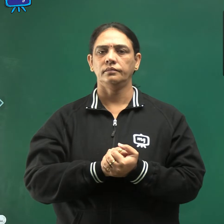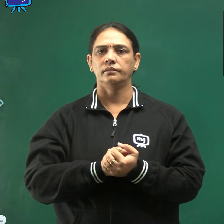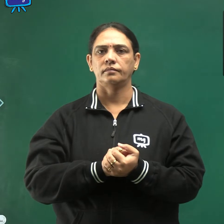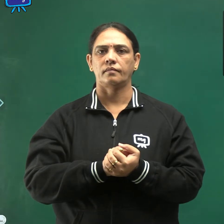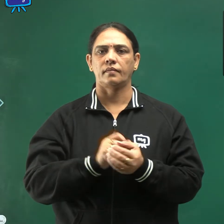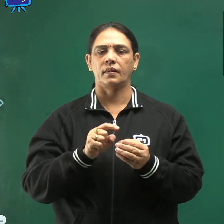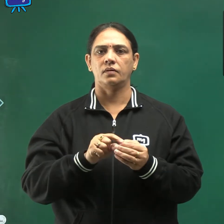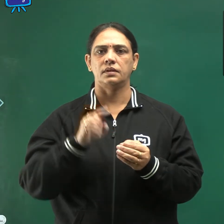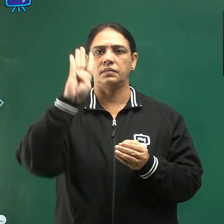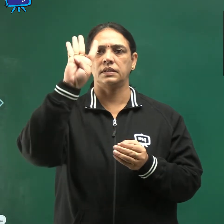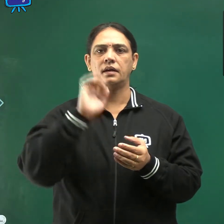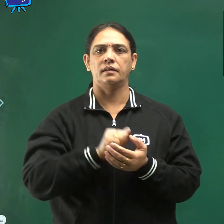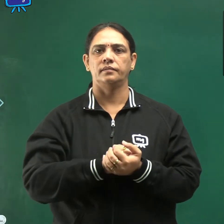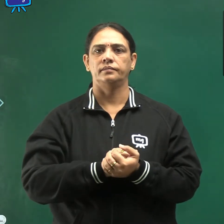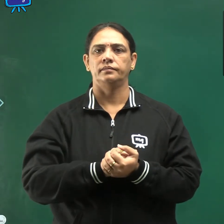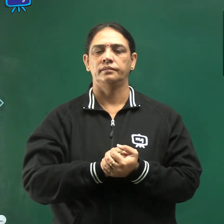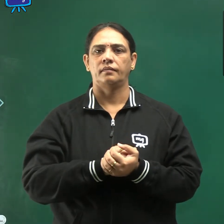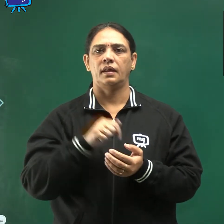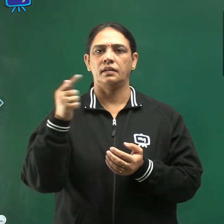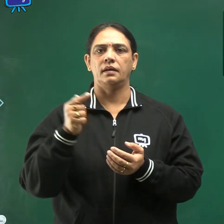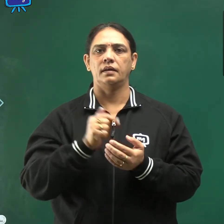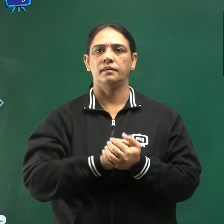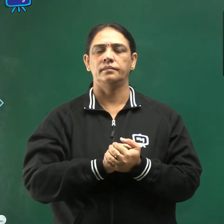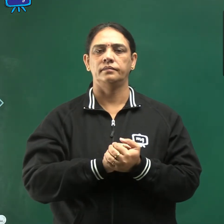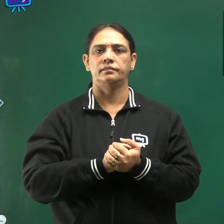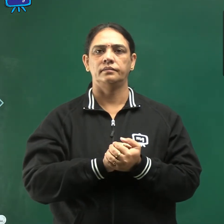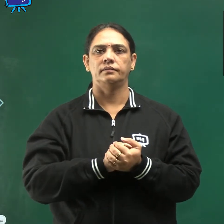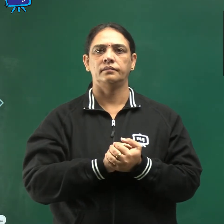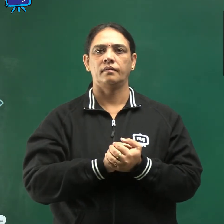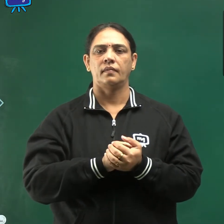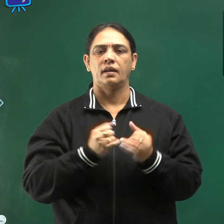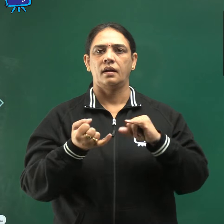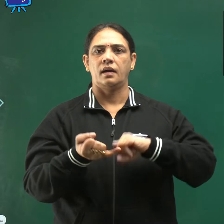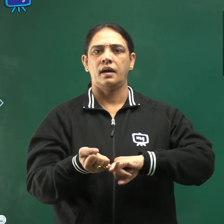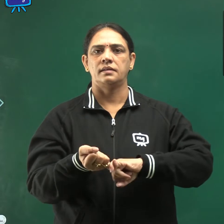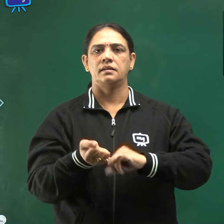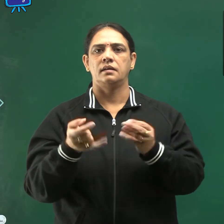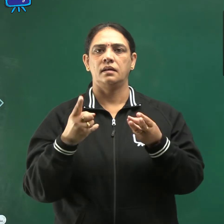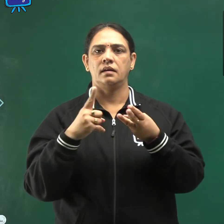प्रश्न नंबर 4, यदि सेक थीटा बराबर